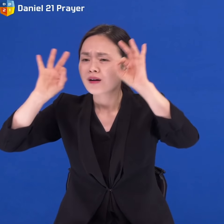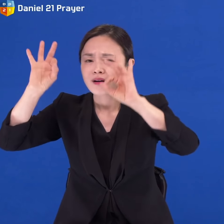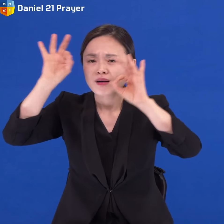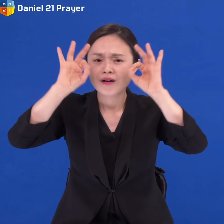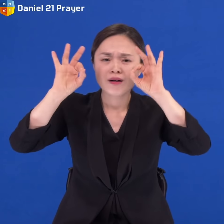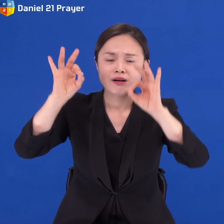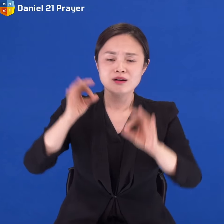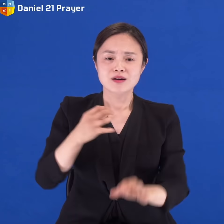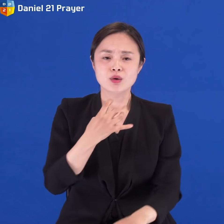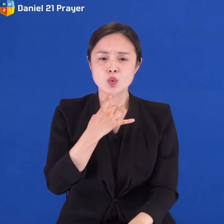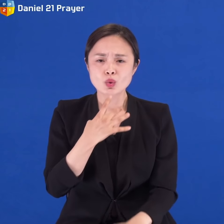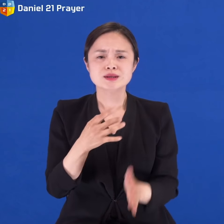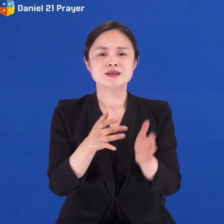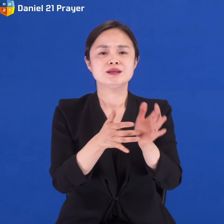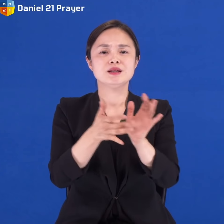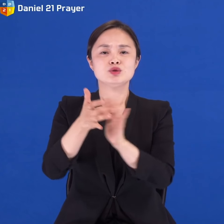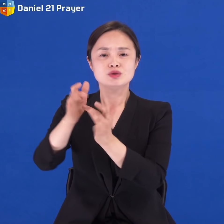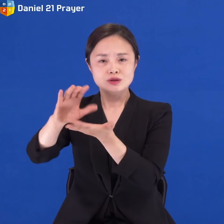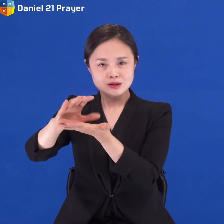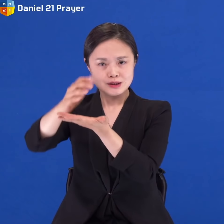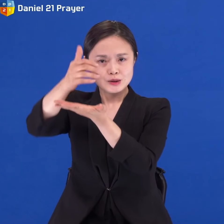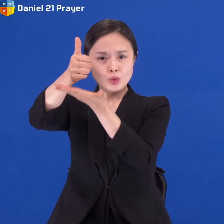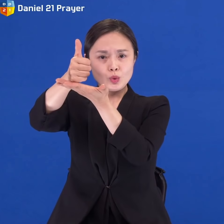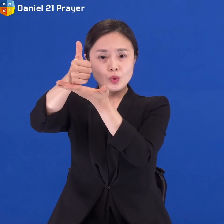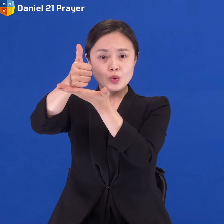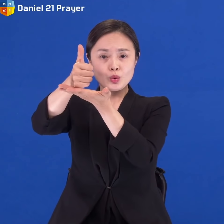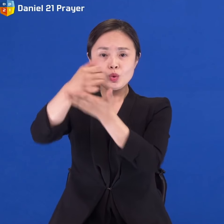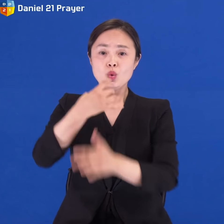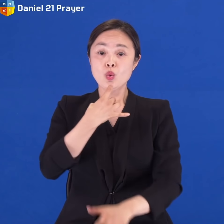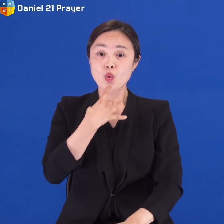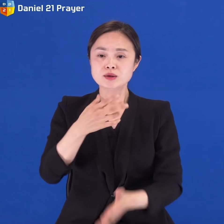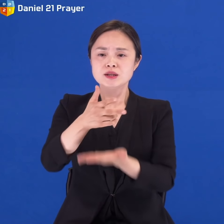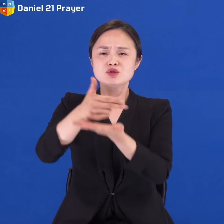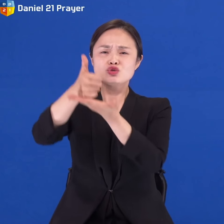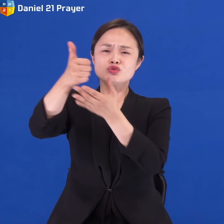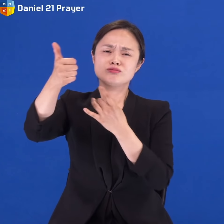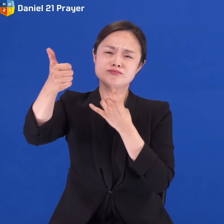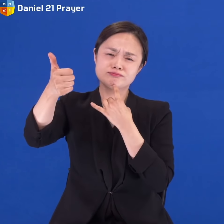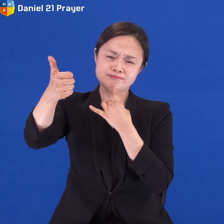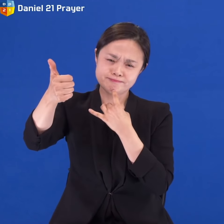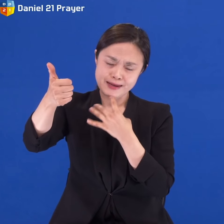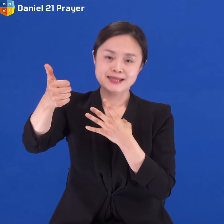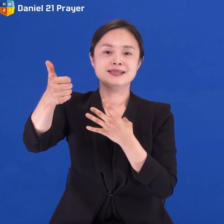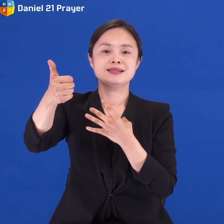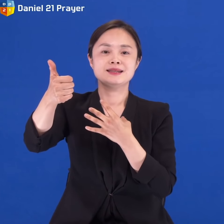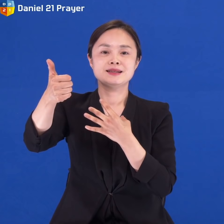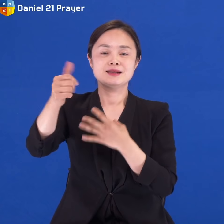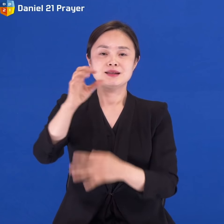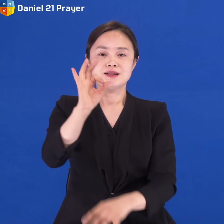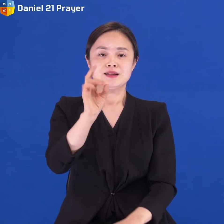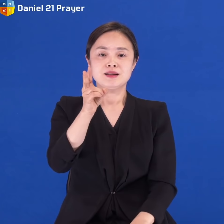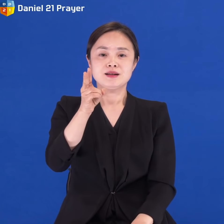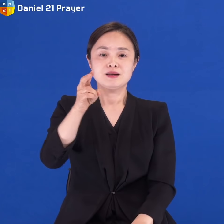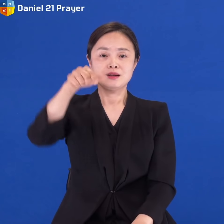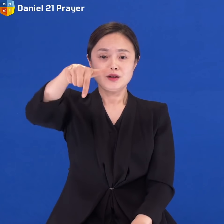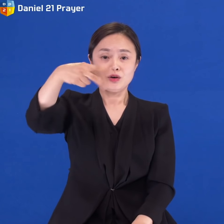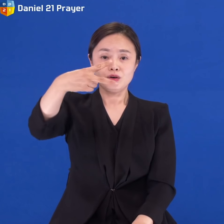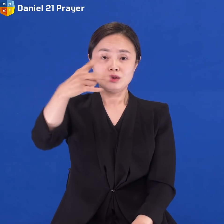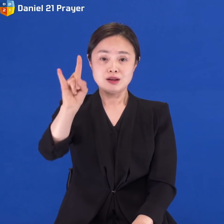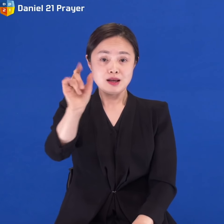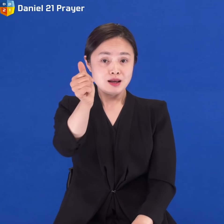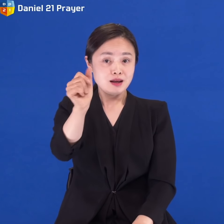예수 그리스도, 오직 주만이 역대하에 나와 있죠. 25년 전